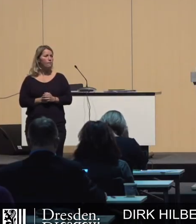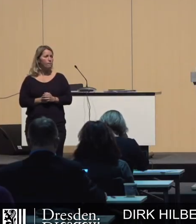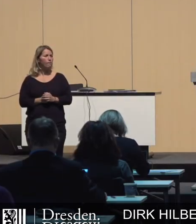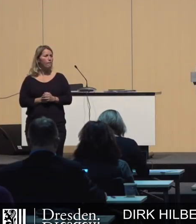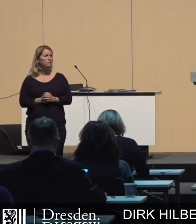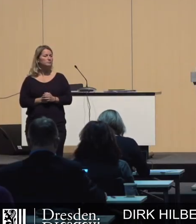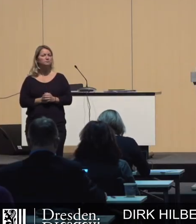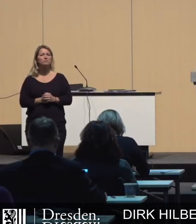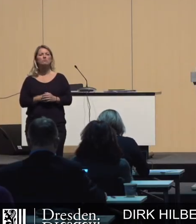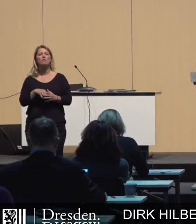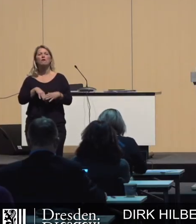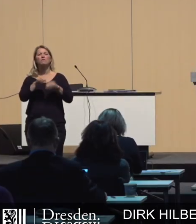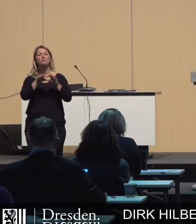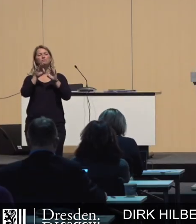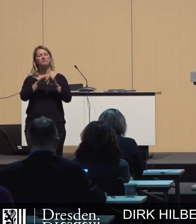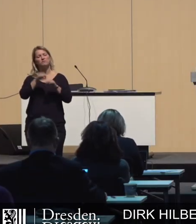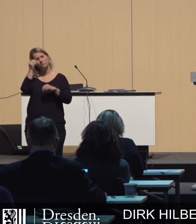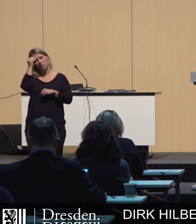inneren Logik, wie ich es